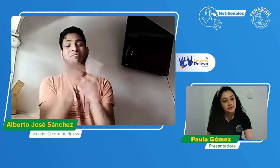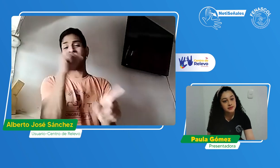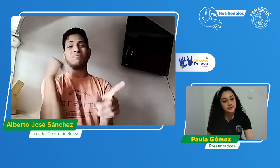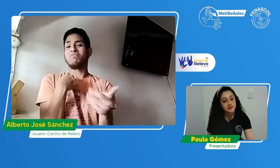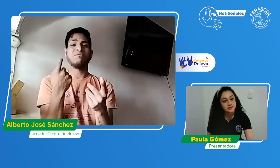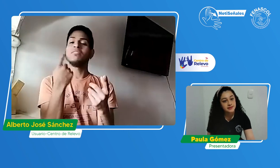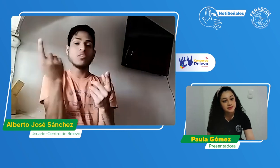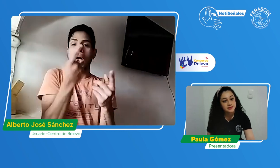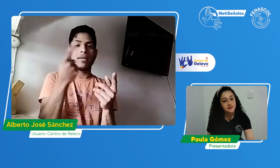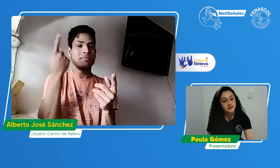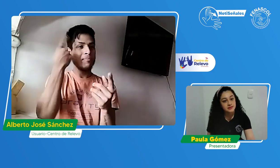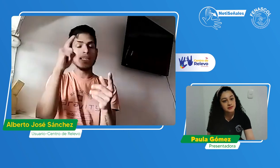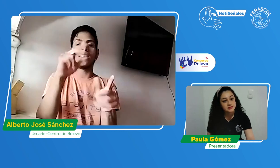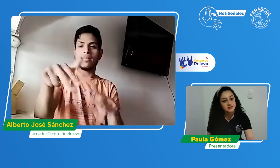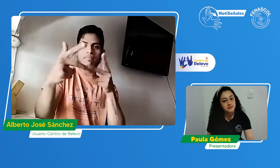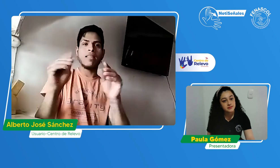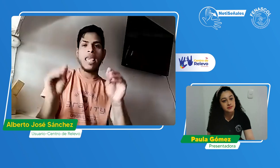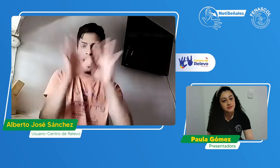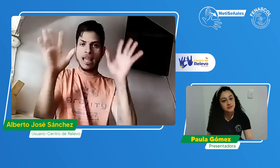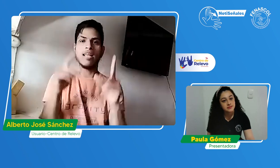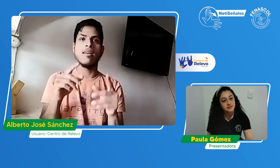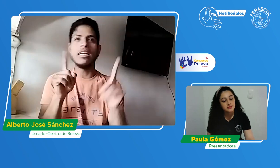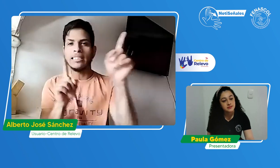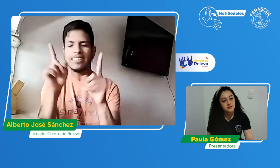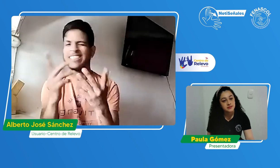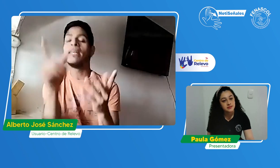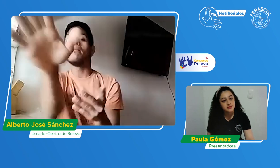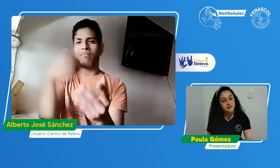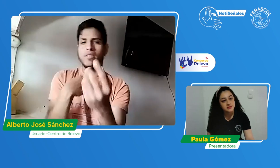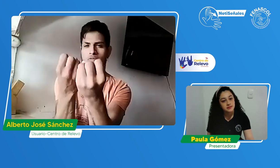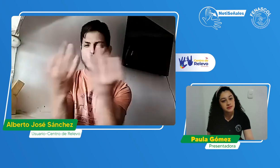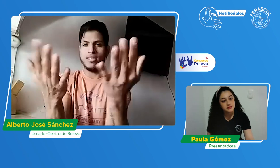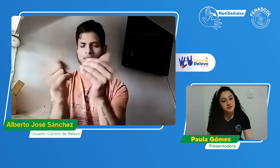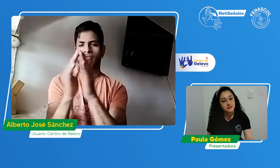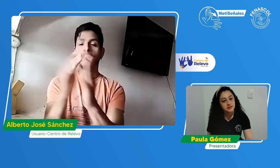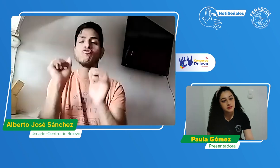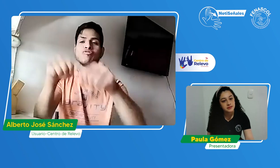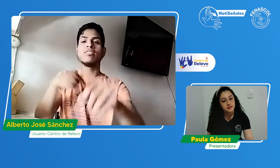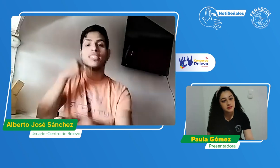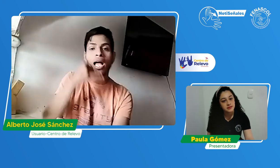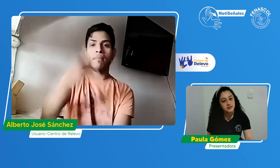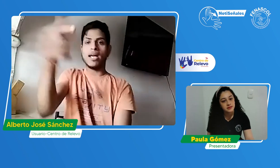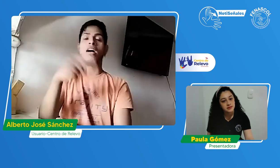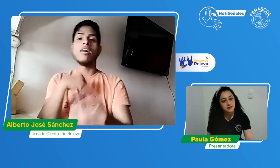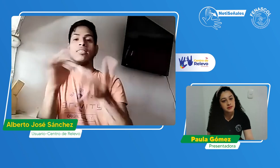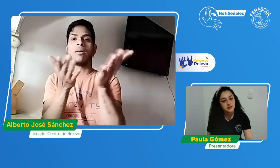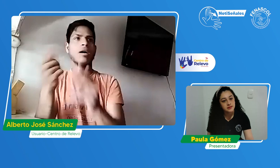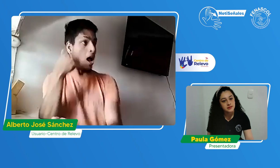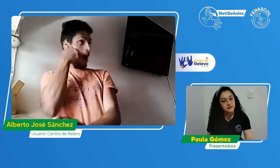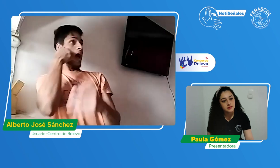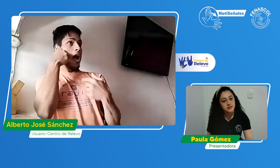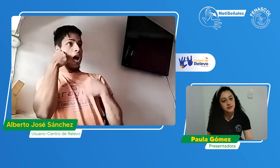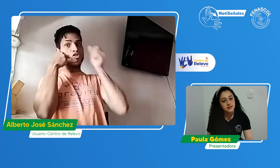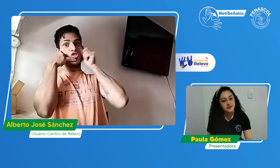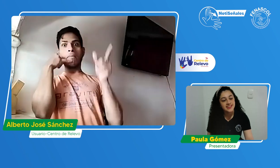por videollamada no es por señas estructuradas y no nos entendemos entonces lo que yo hice una